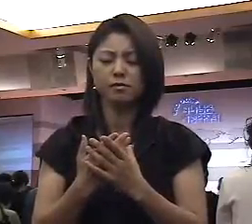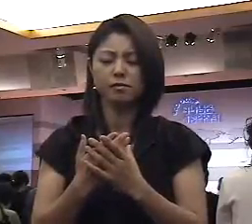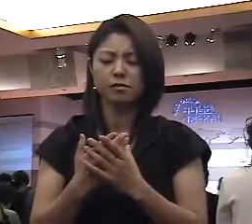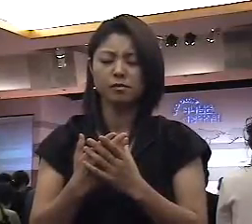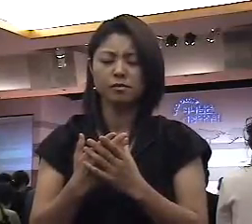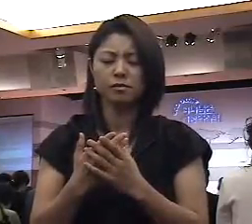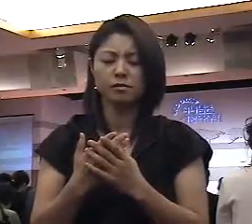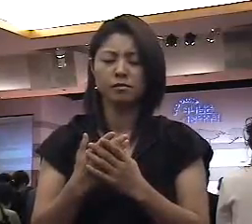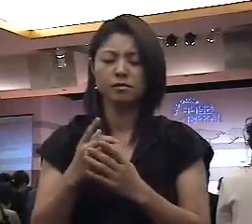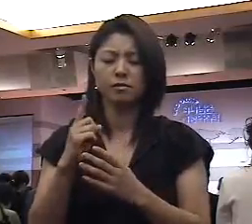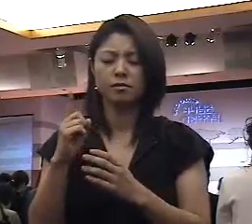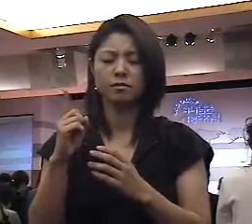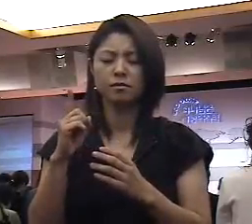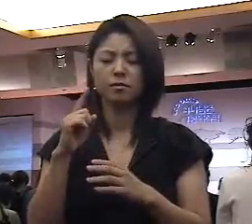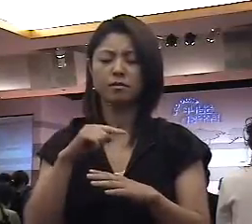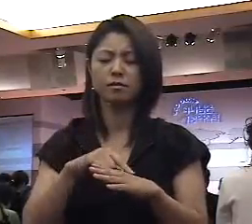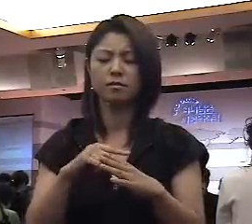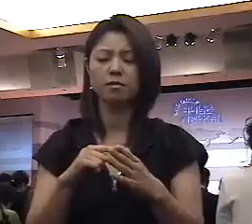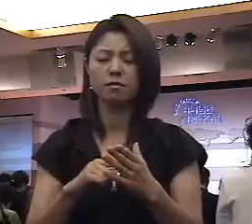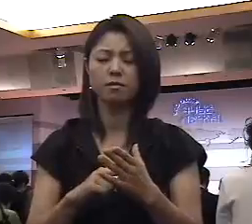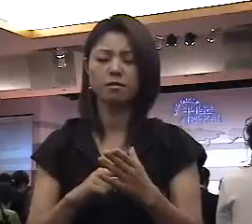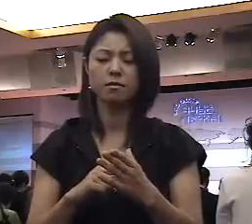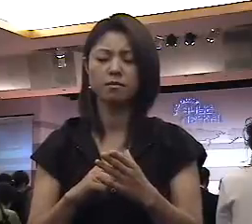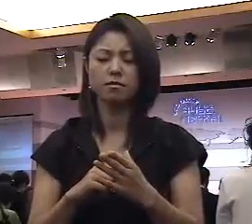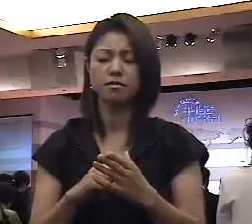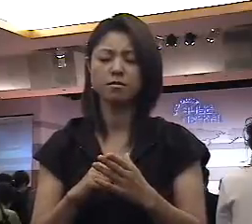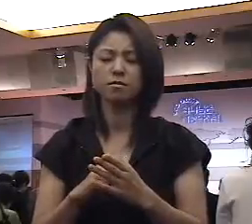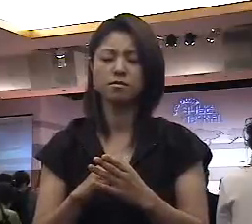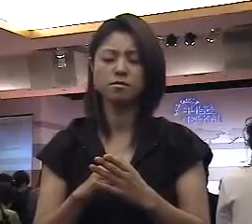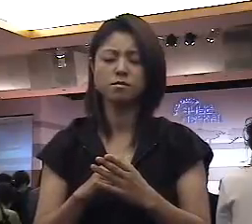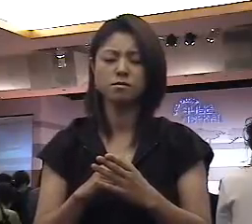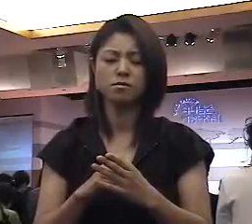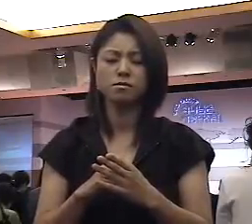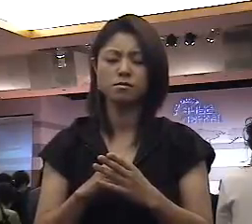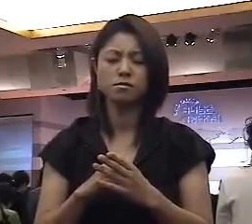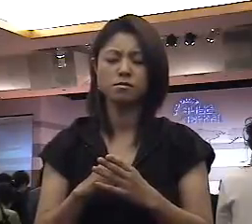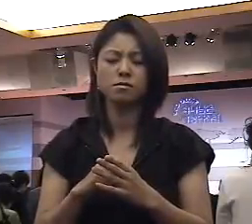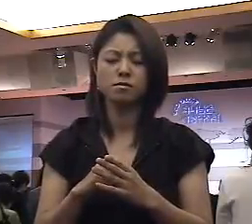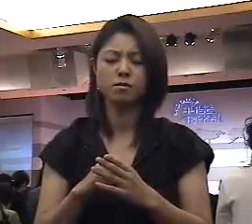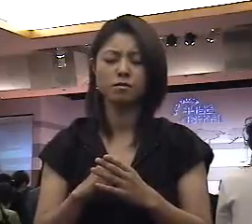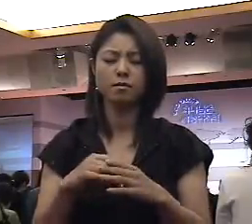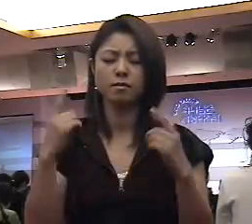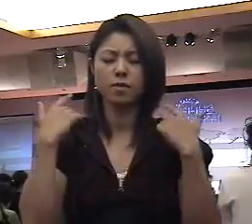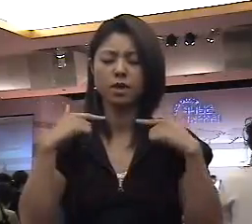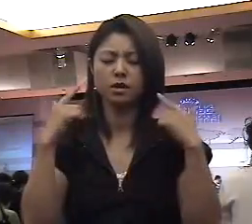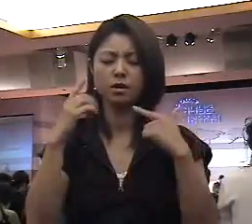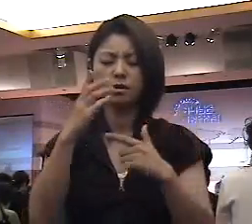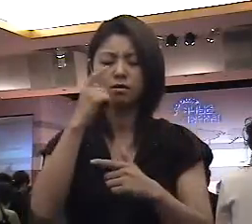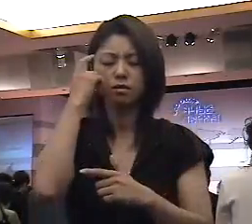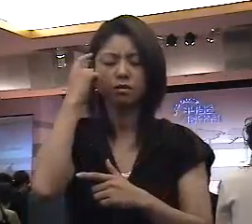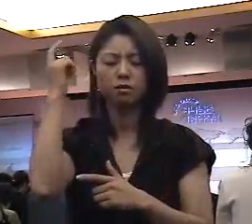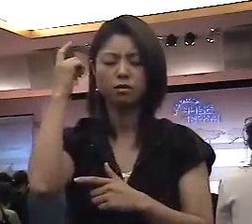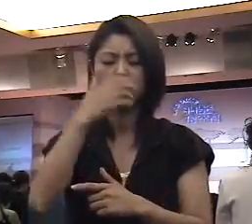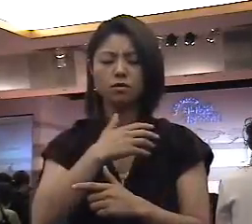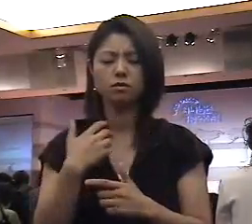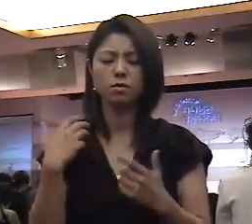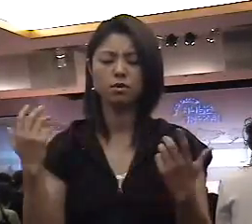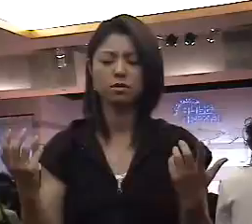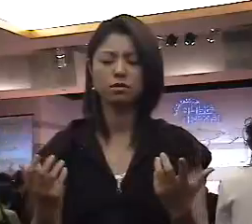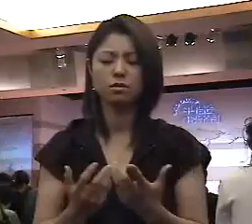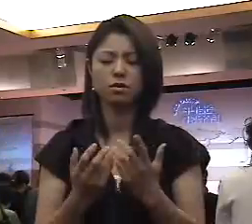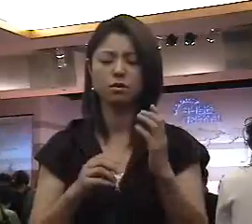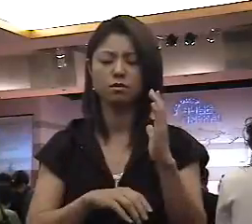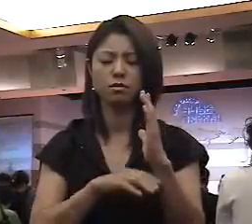뜻으로 맡기신 교회를 사랑과 겸손으로 잘 섬길 수 있도록 날마다 성령의 충만함으로 채워